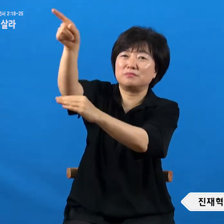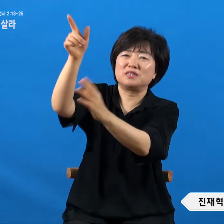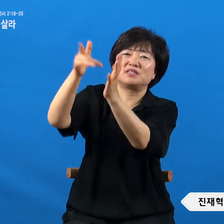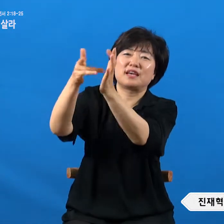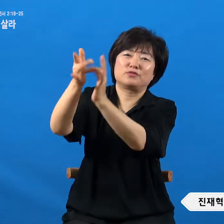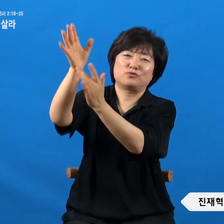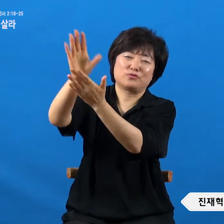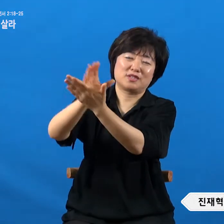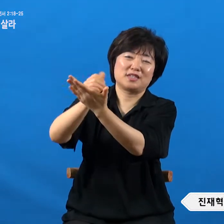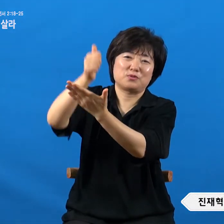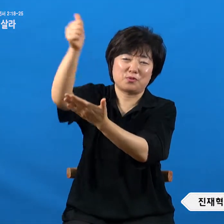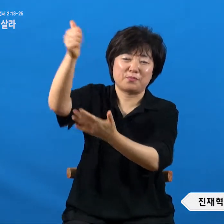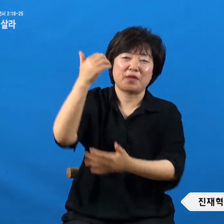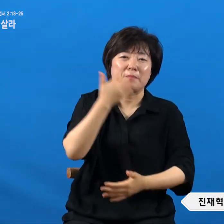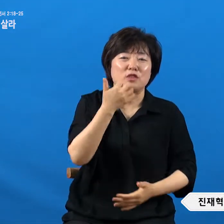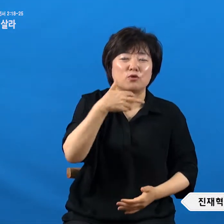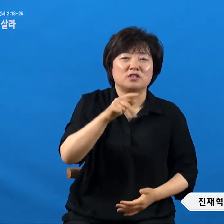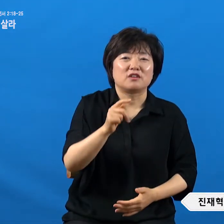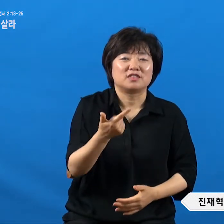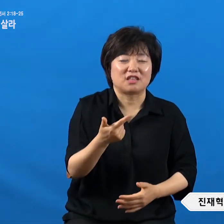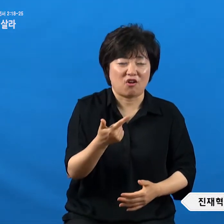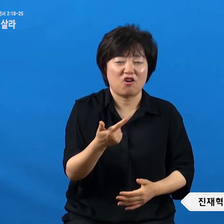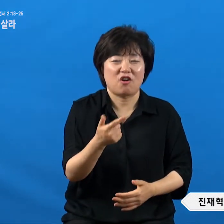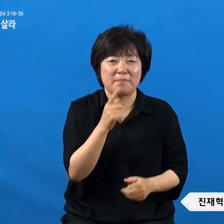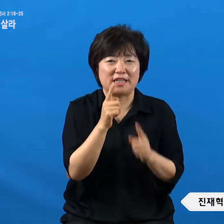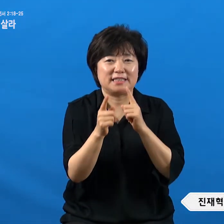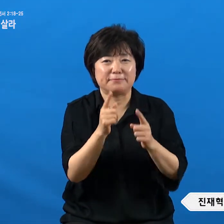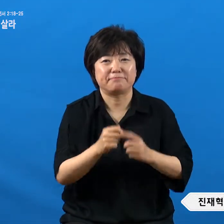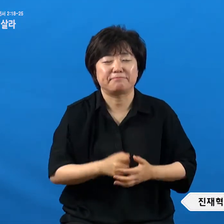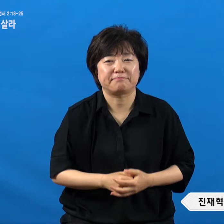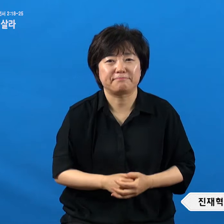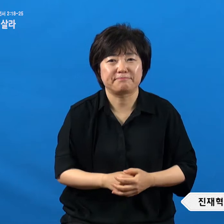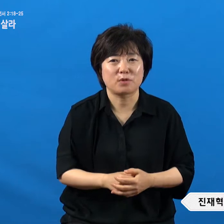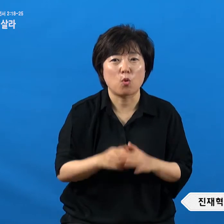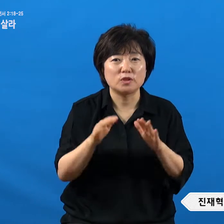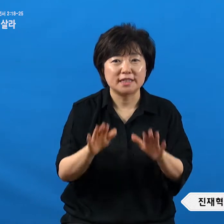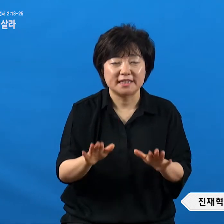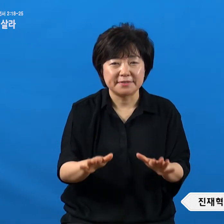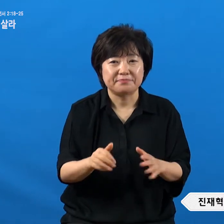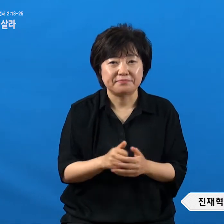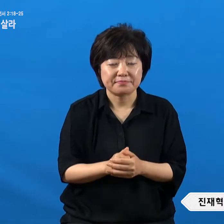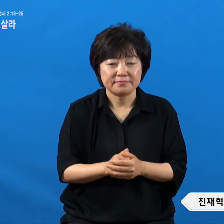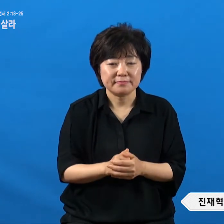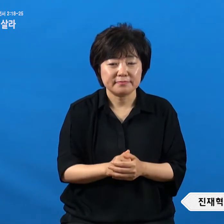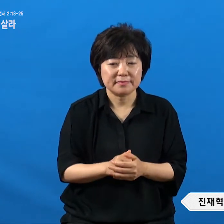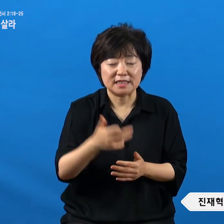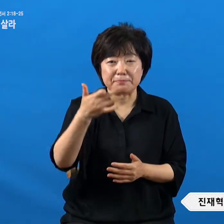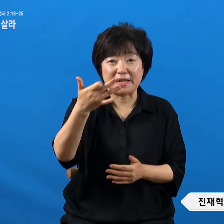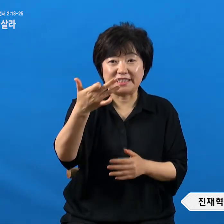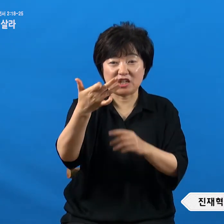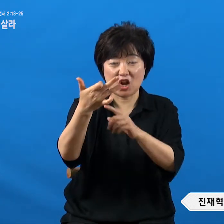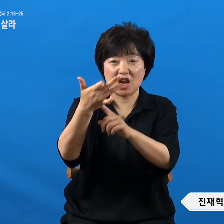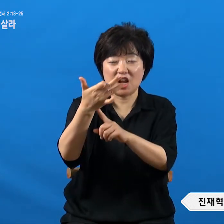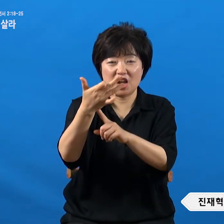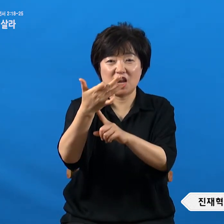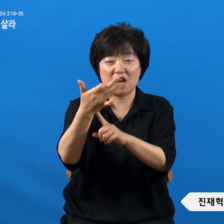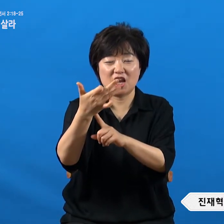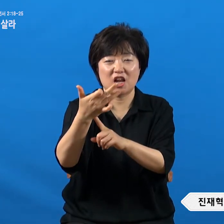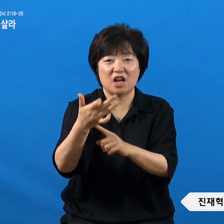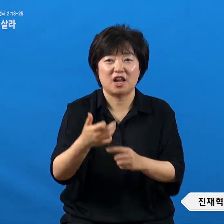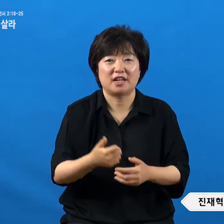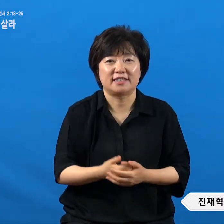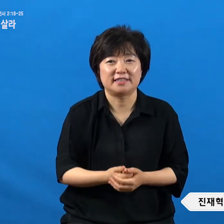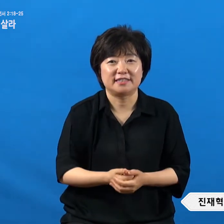있습니다. 베드로전서 하나님의 말씀은 계속됩니다. 오늘은 18절